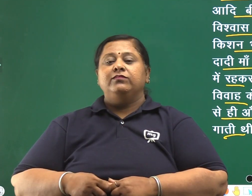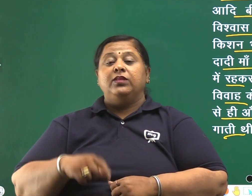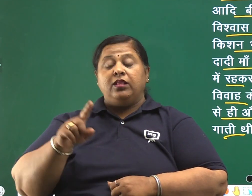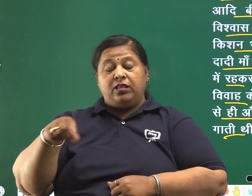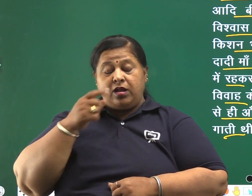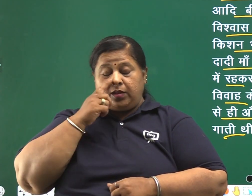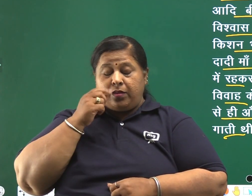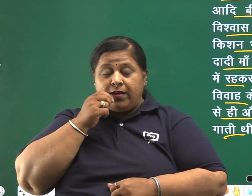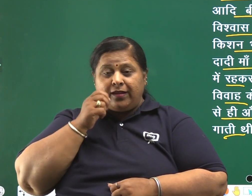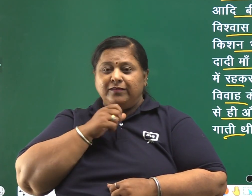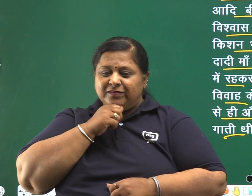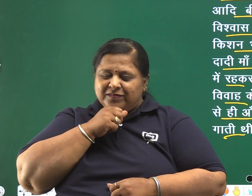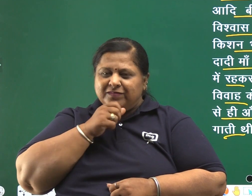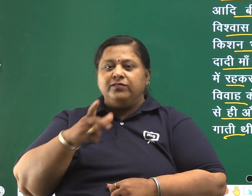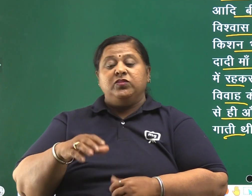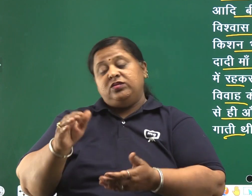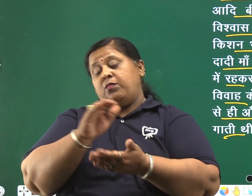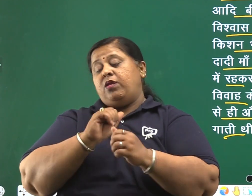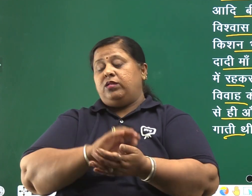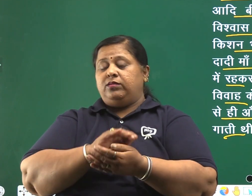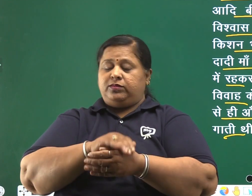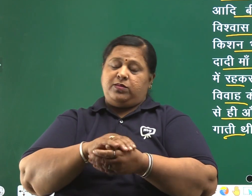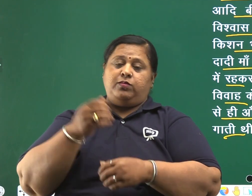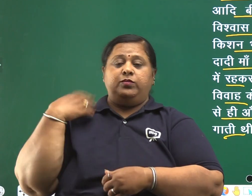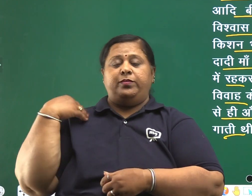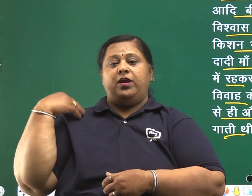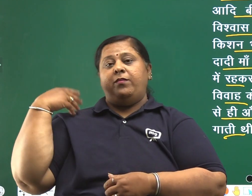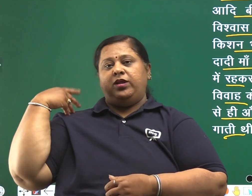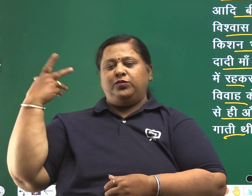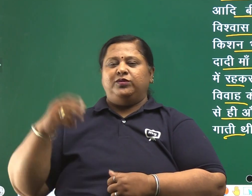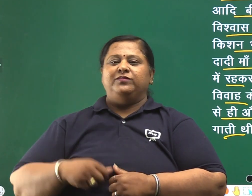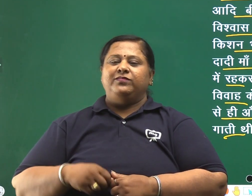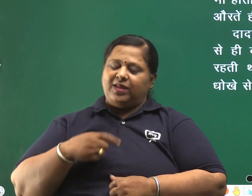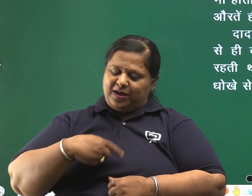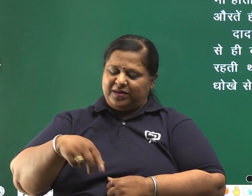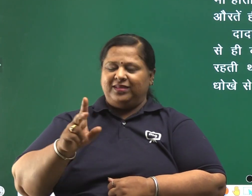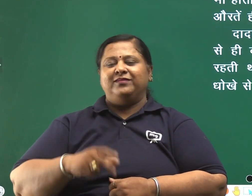दादी माँ ने संभाला था। आगे बढ़ते हैं।